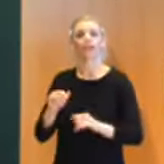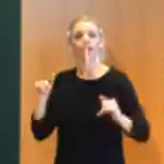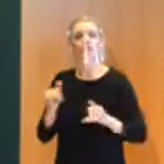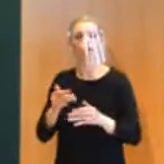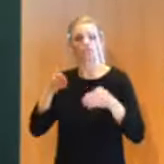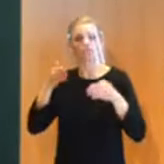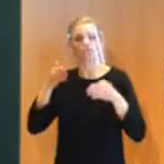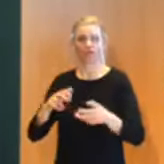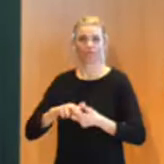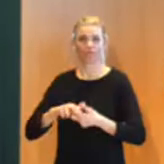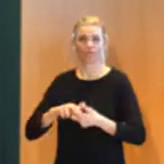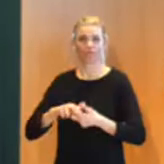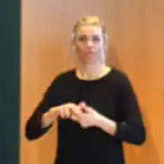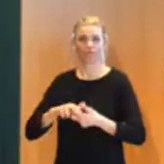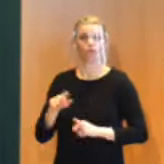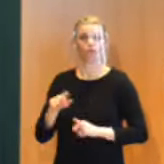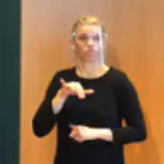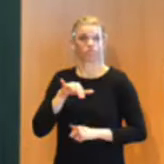venovať problémom.